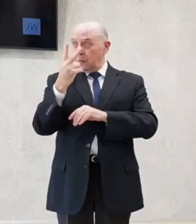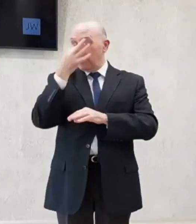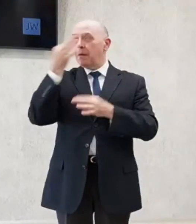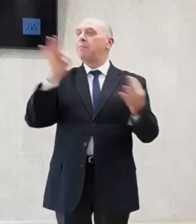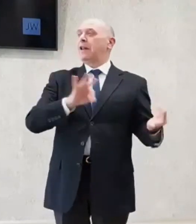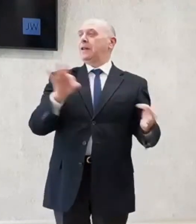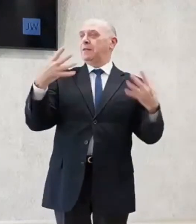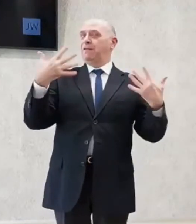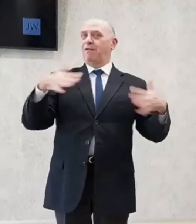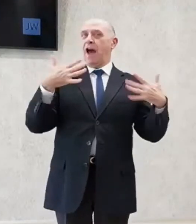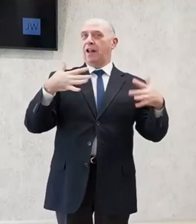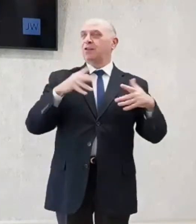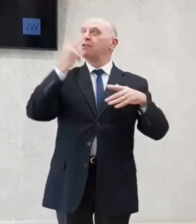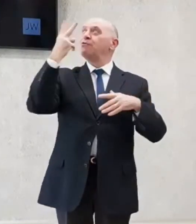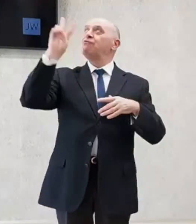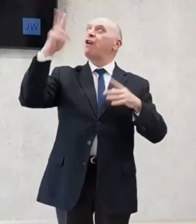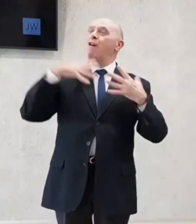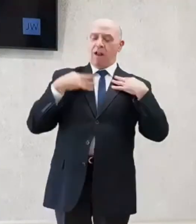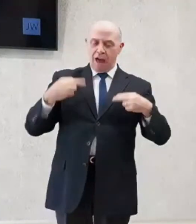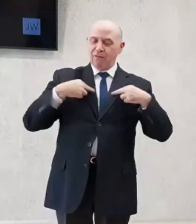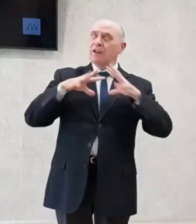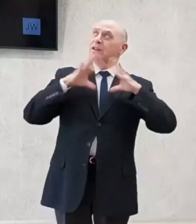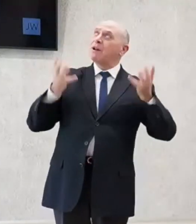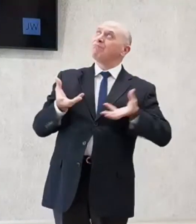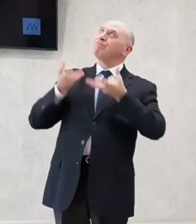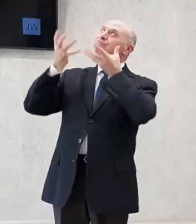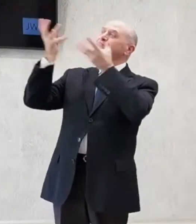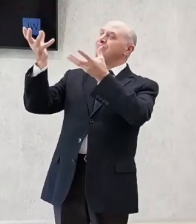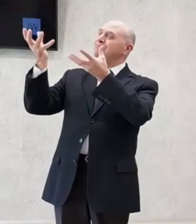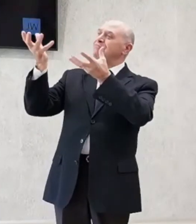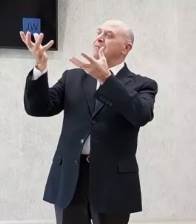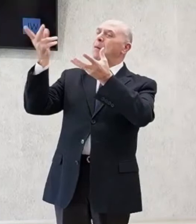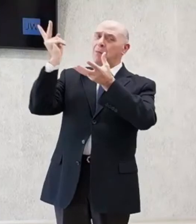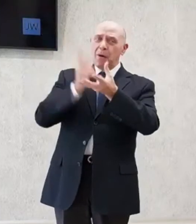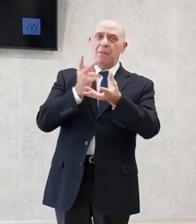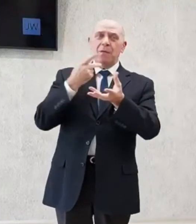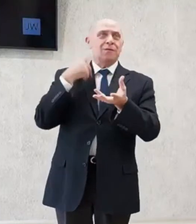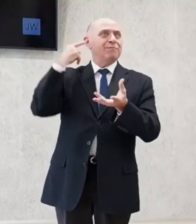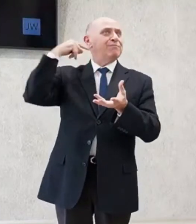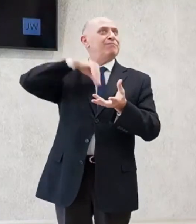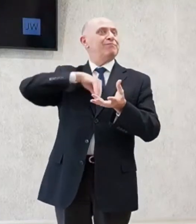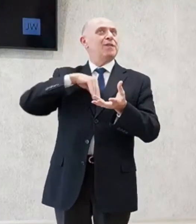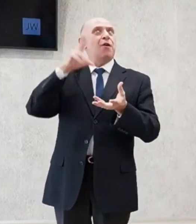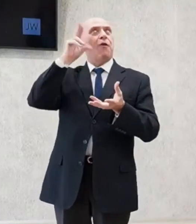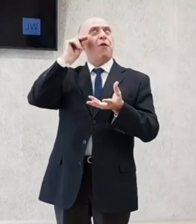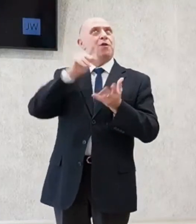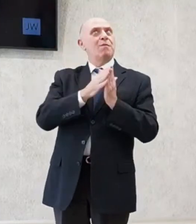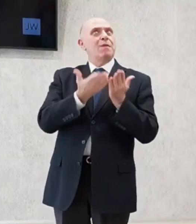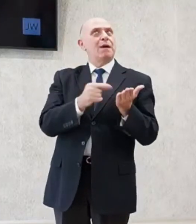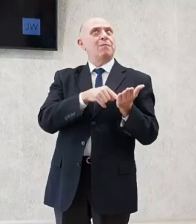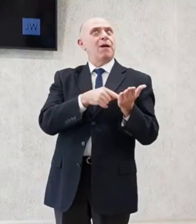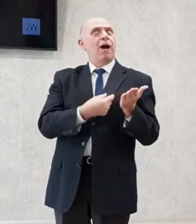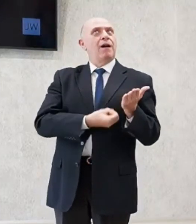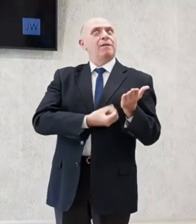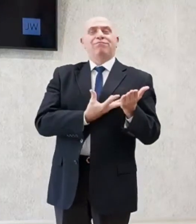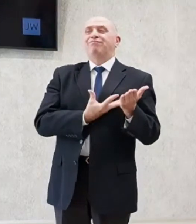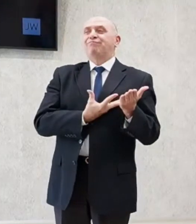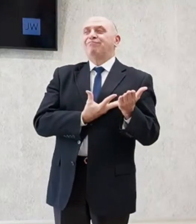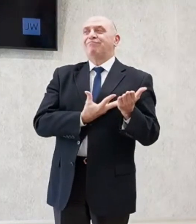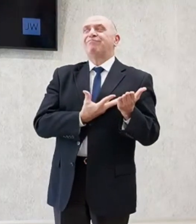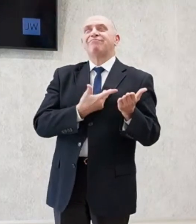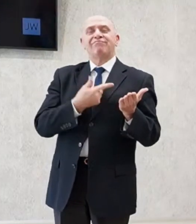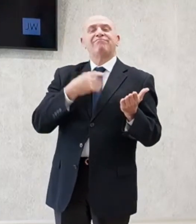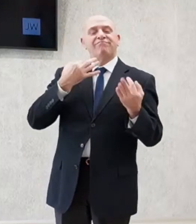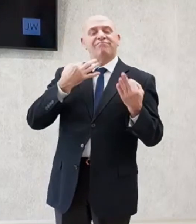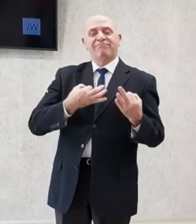la conoscenza della volontà di Dio espressa nella Bibbia la spinse a servire il gioco